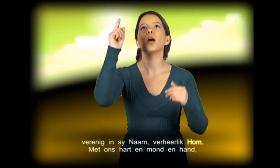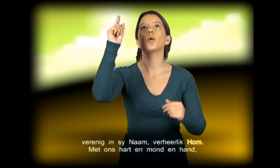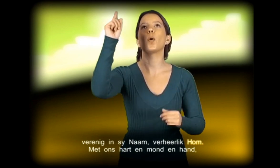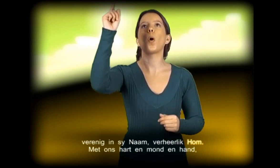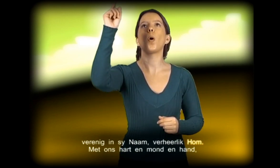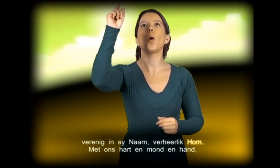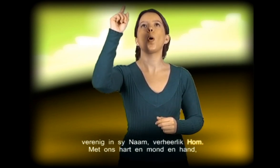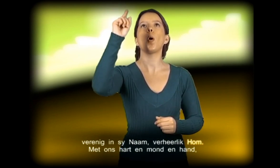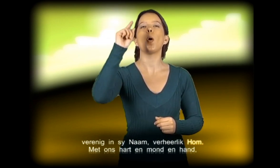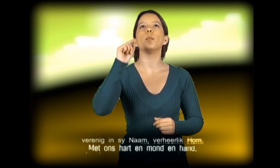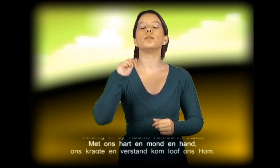verheerlik hom.